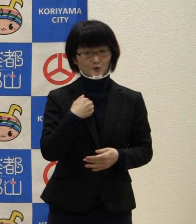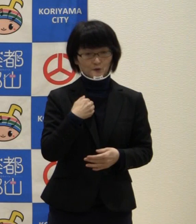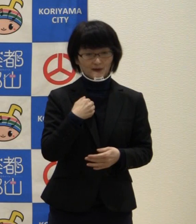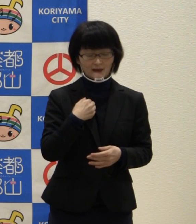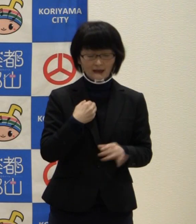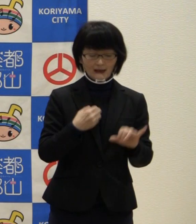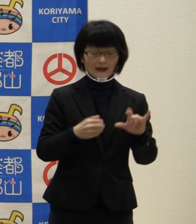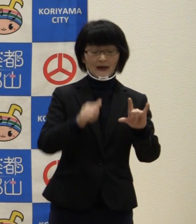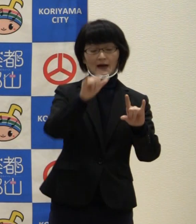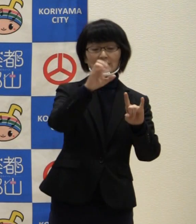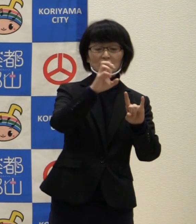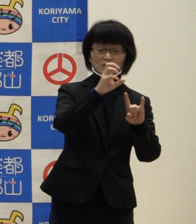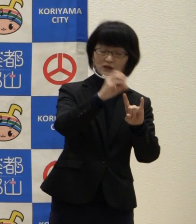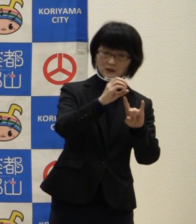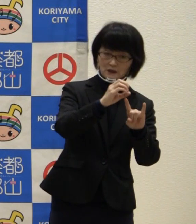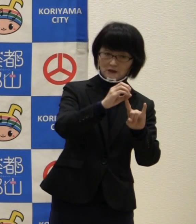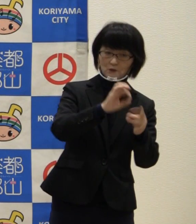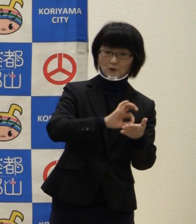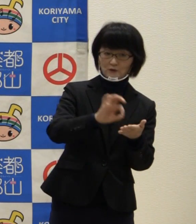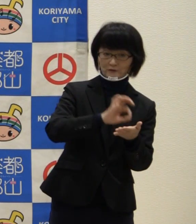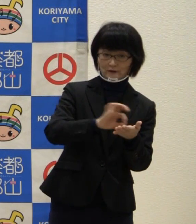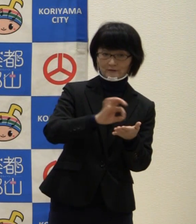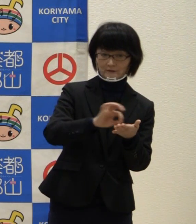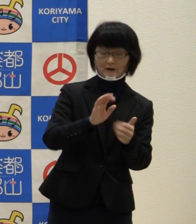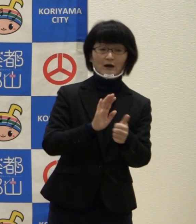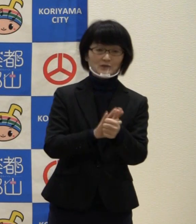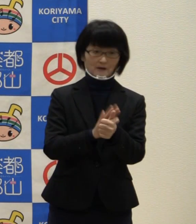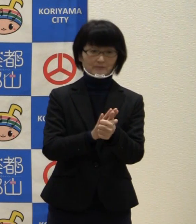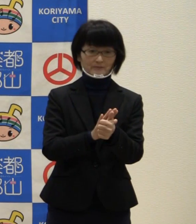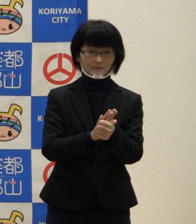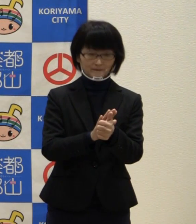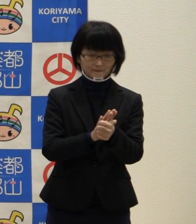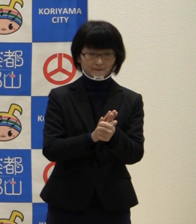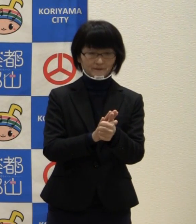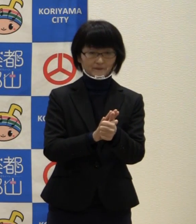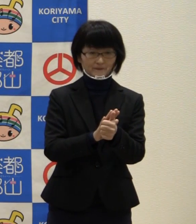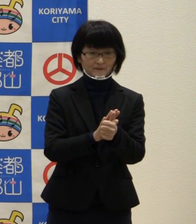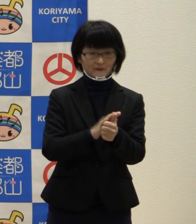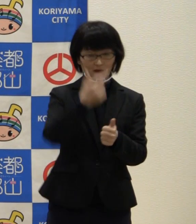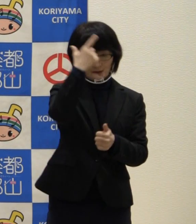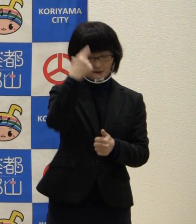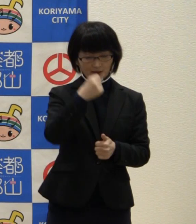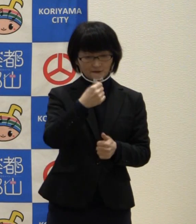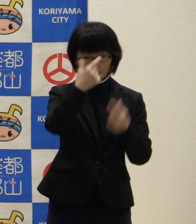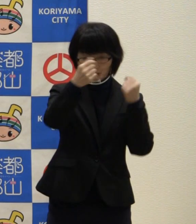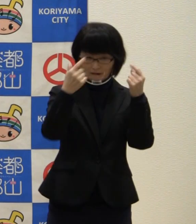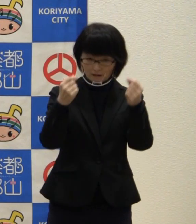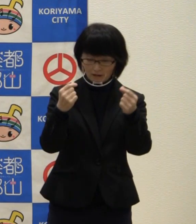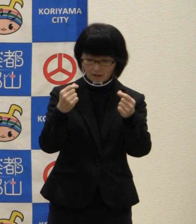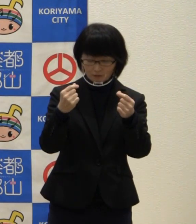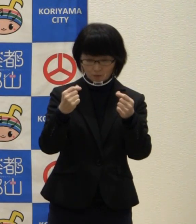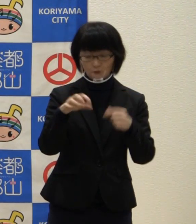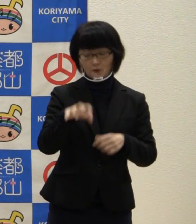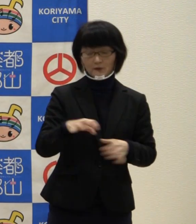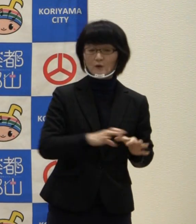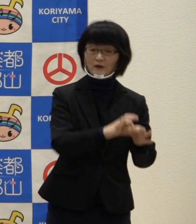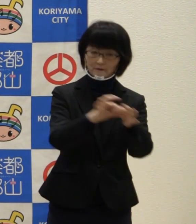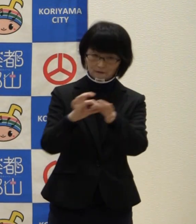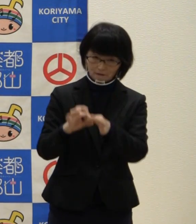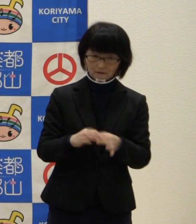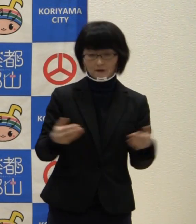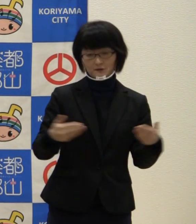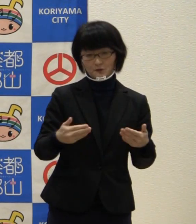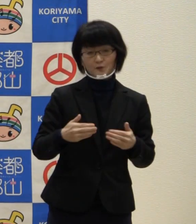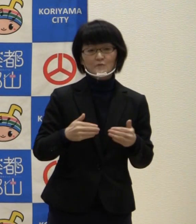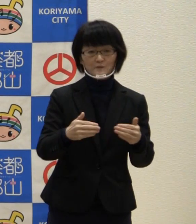した部活動の支援ということで、宮城県にあります仙台大学との連携事業も進めようというもので